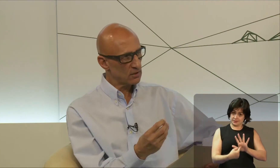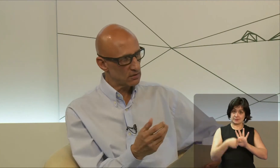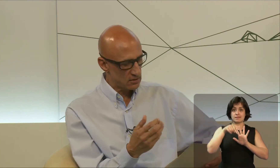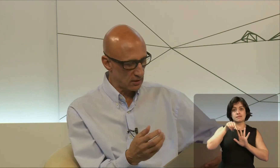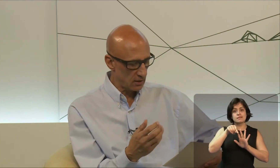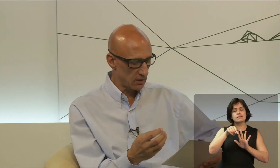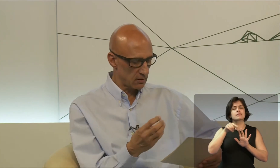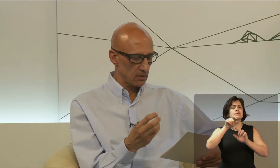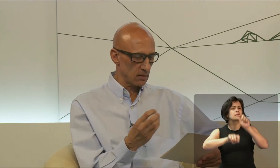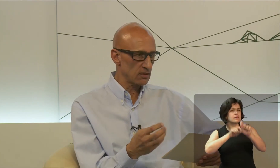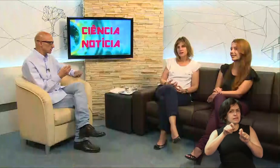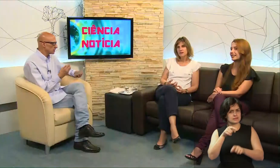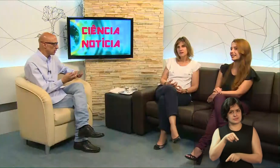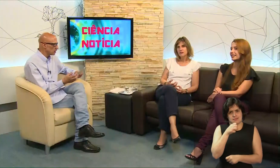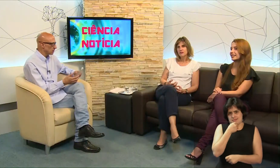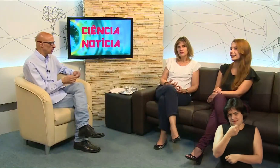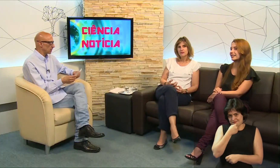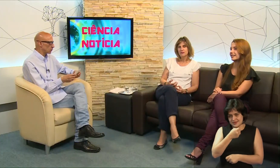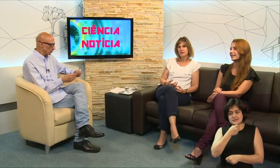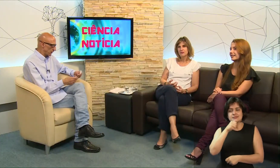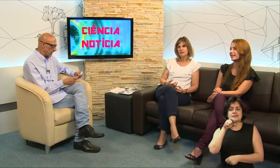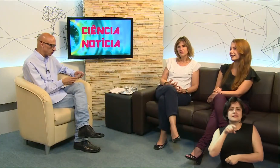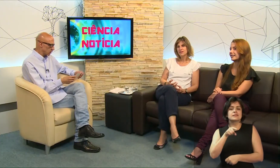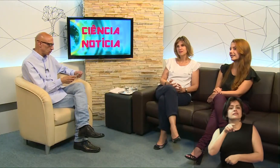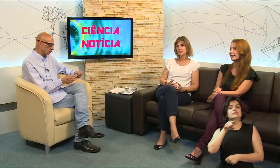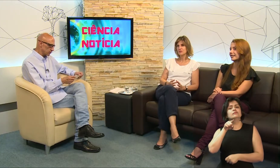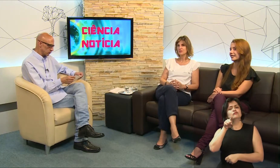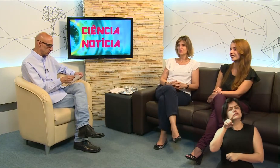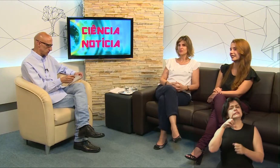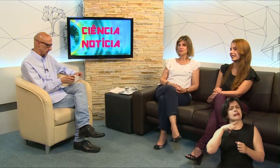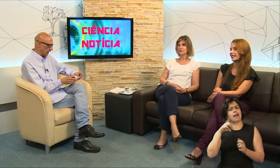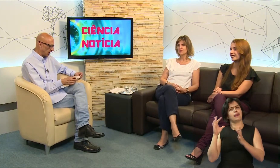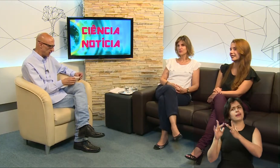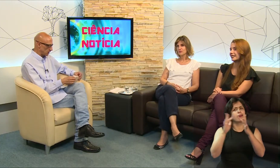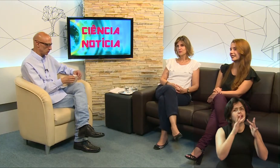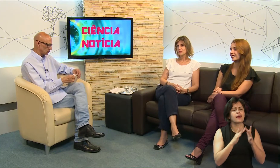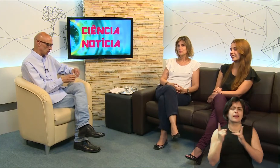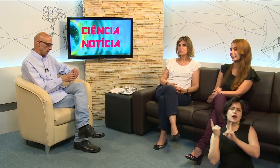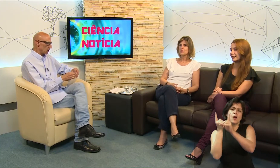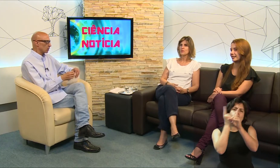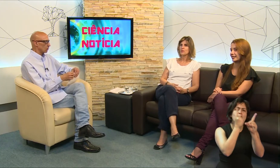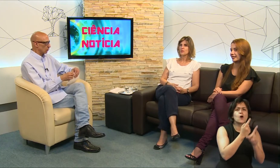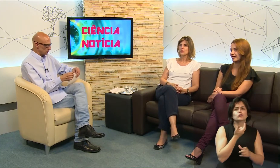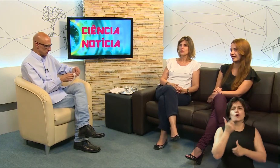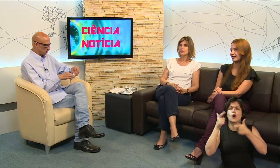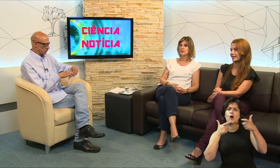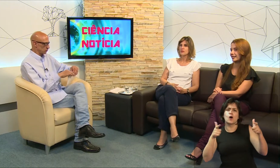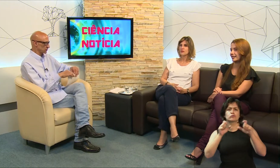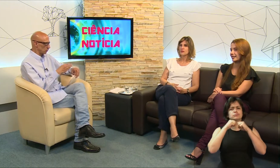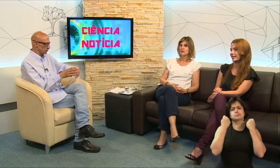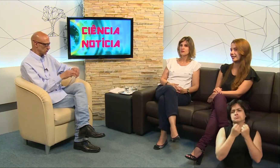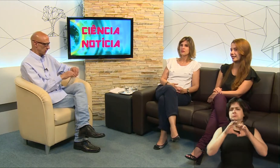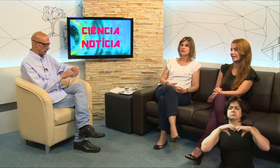vocês têm contato, encontros da área com outras pessoas de outros